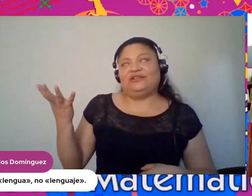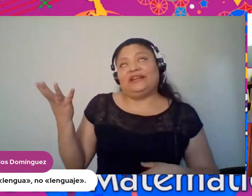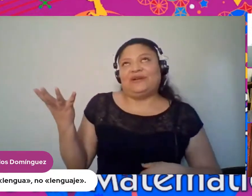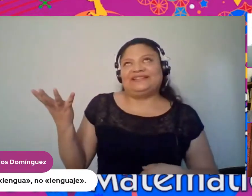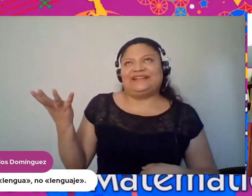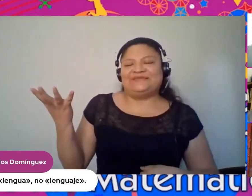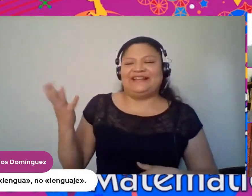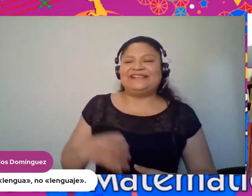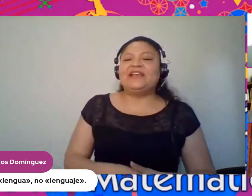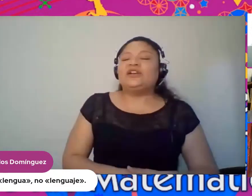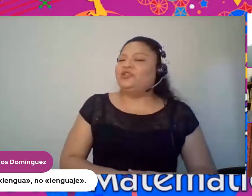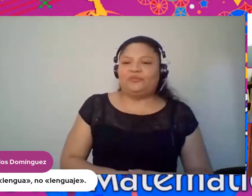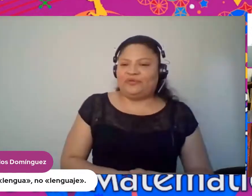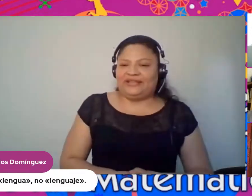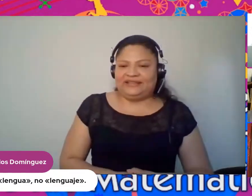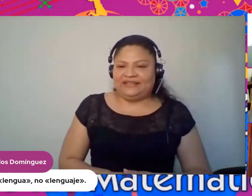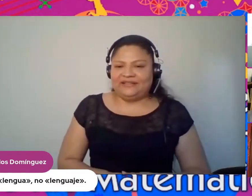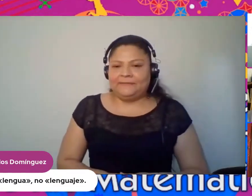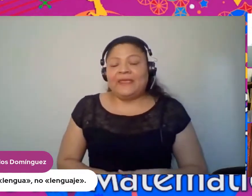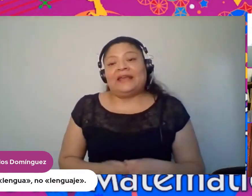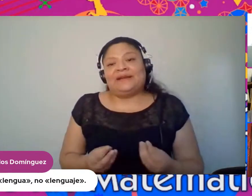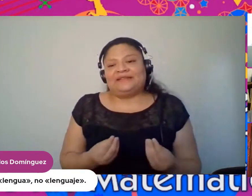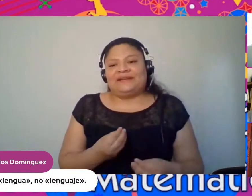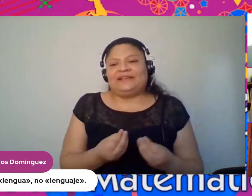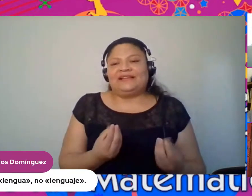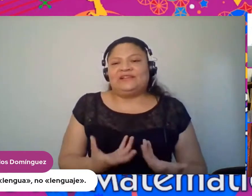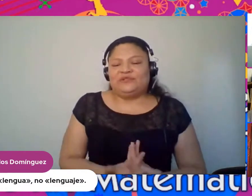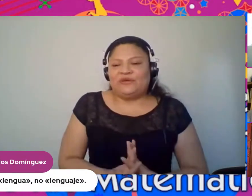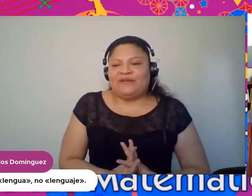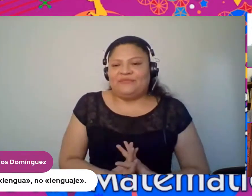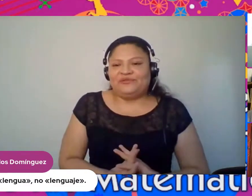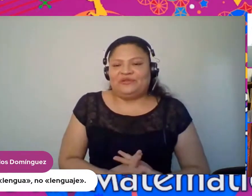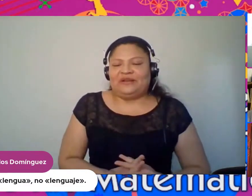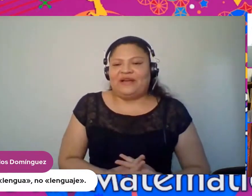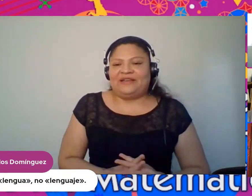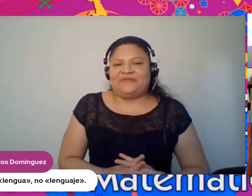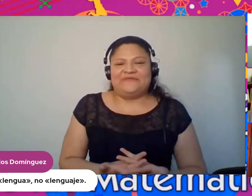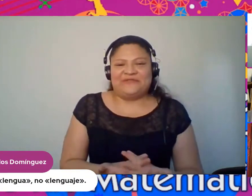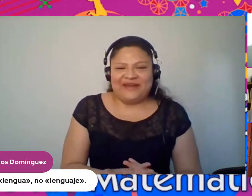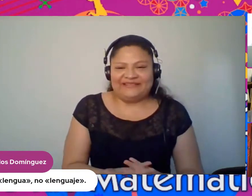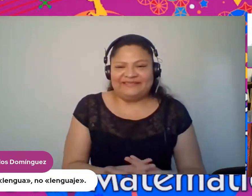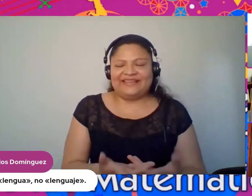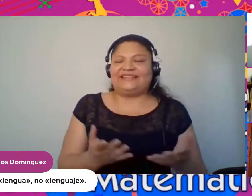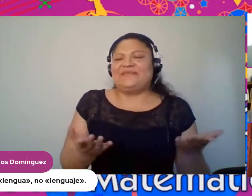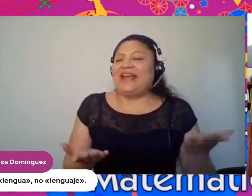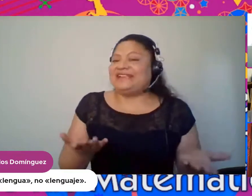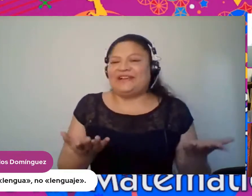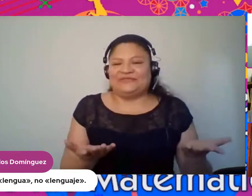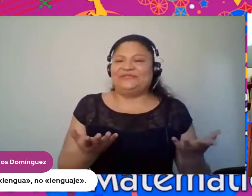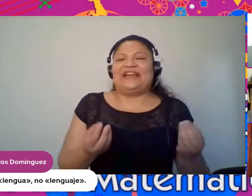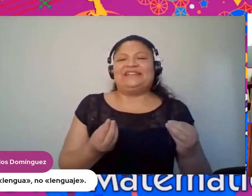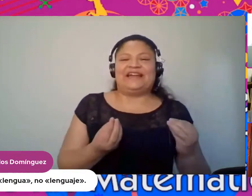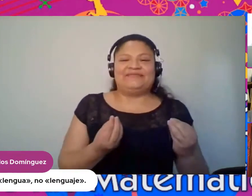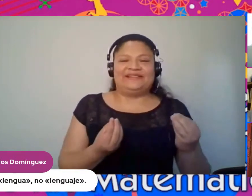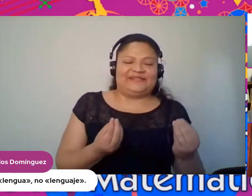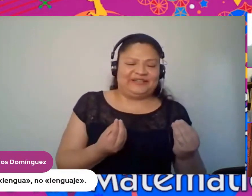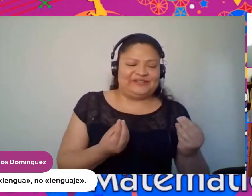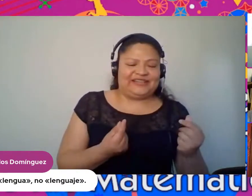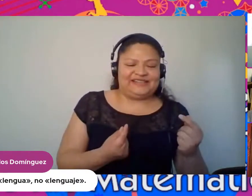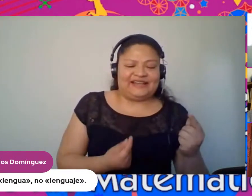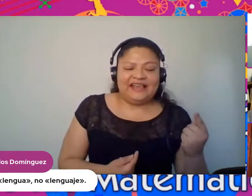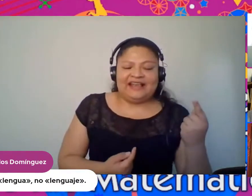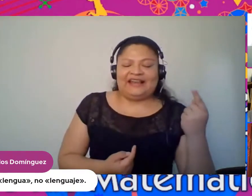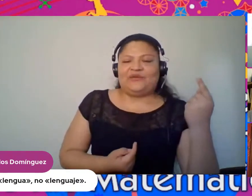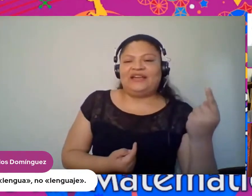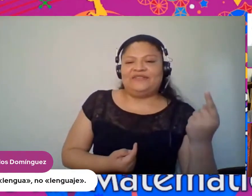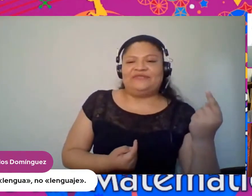animales o lenguajes animales no pueden tener. En matemáticas incluso hablamos de un lenguaje bien formado, que también ahí se confunde. Hay matemáticos que